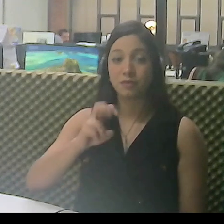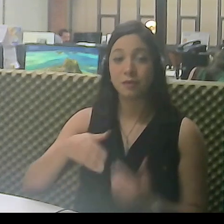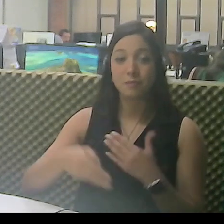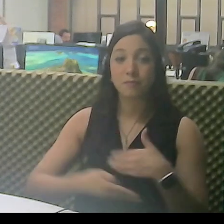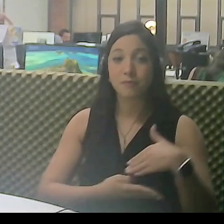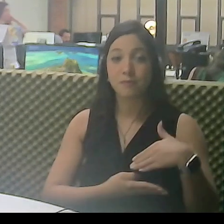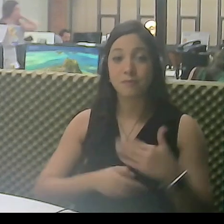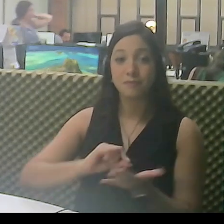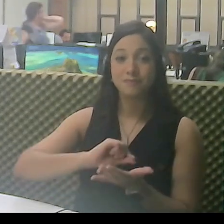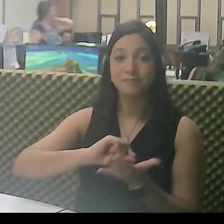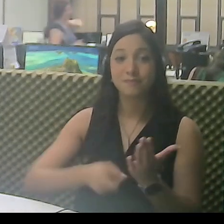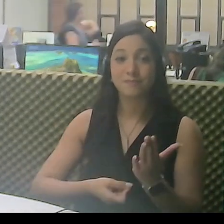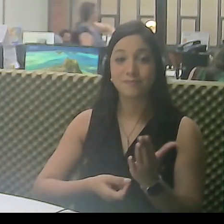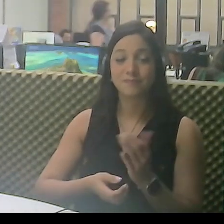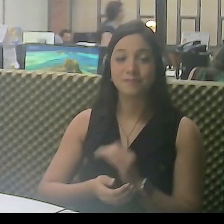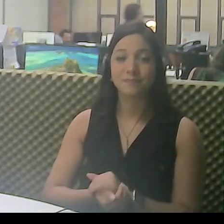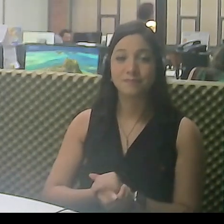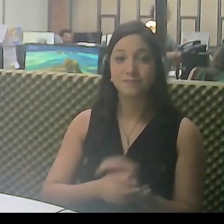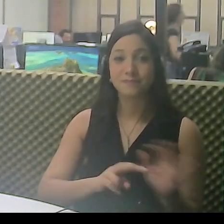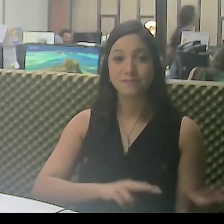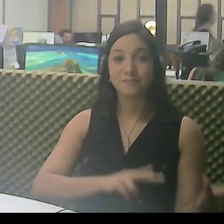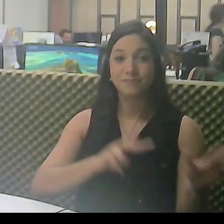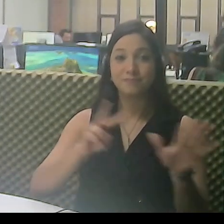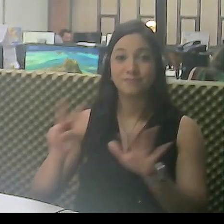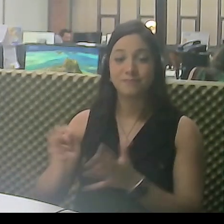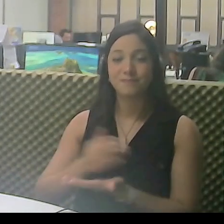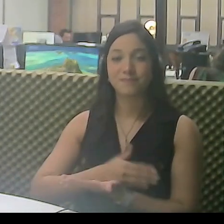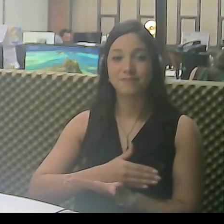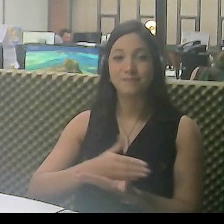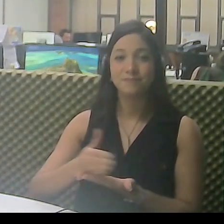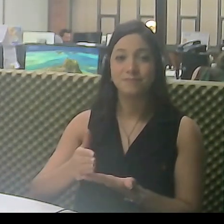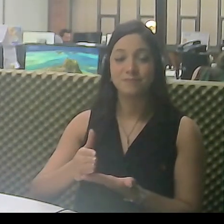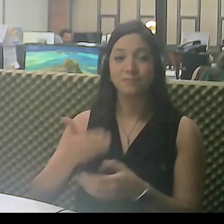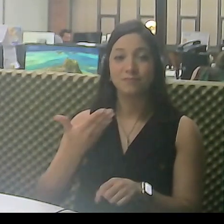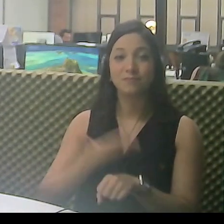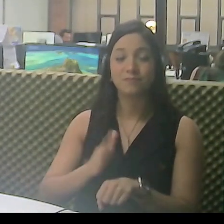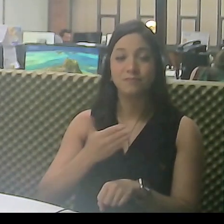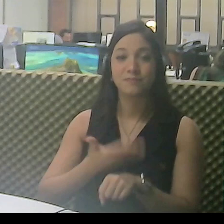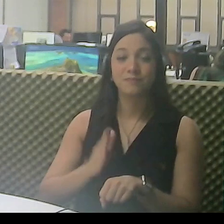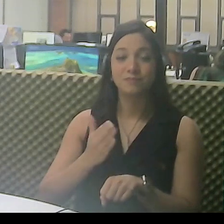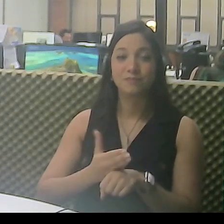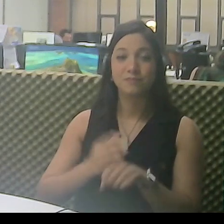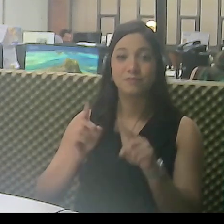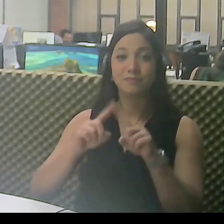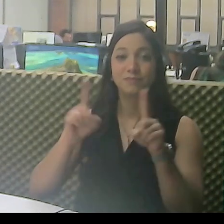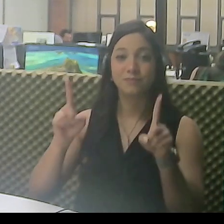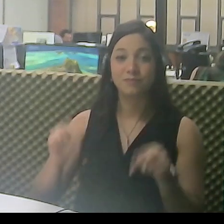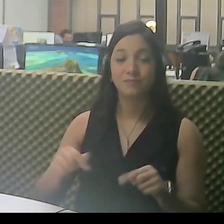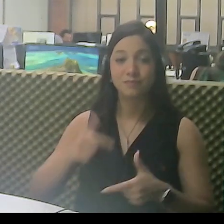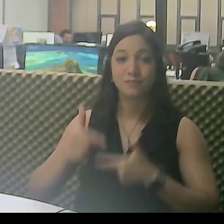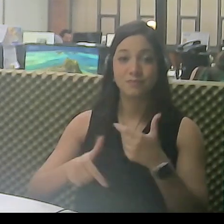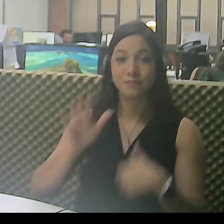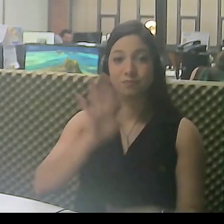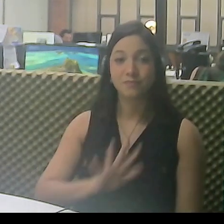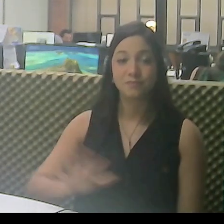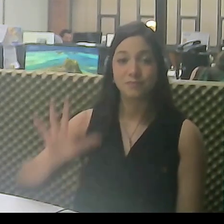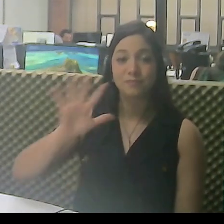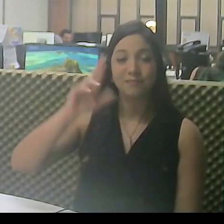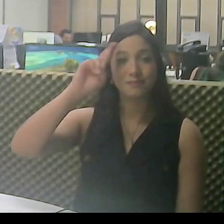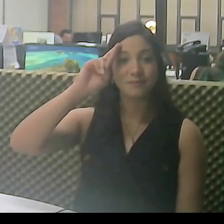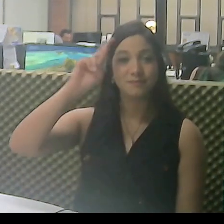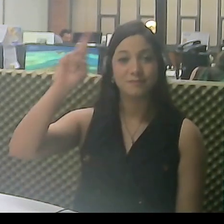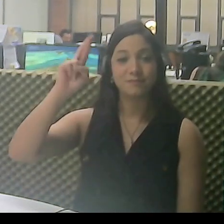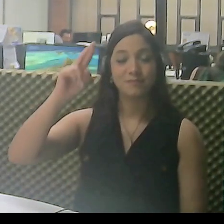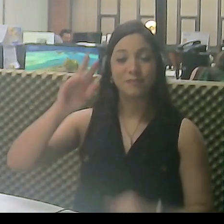bebês matriculados. Nessa semana, foi iniciada a capacitação do PMAE com agentes de serviços gerais, diretores